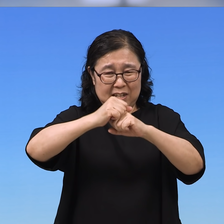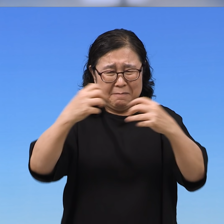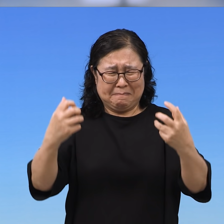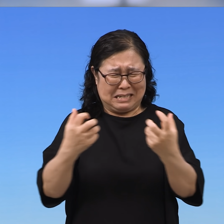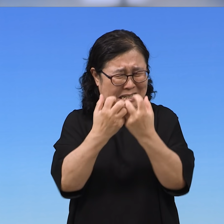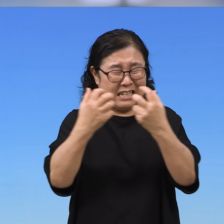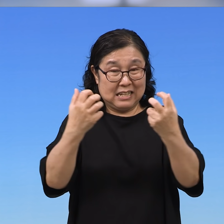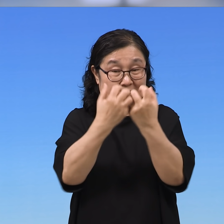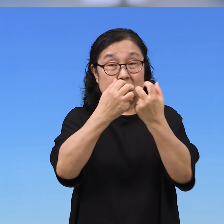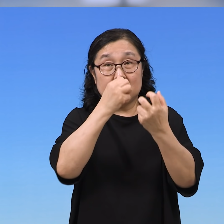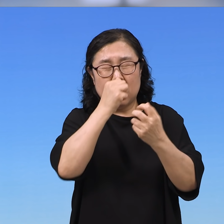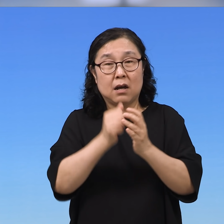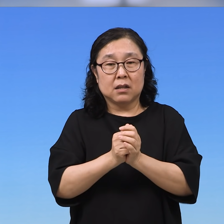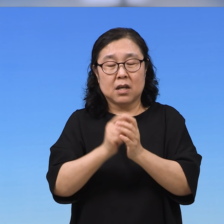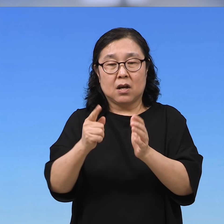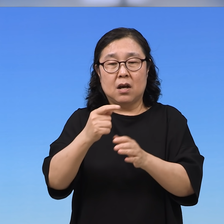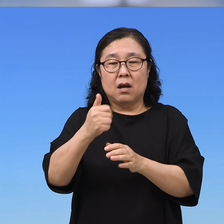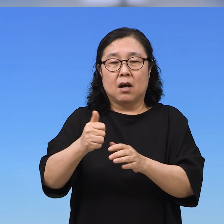거.